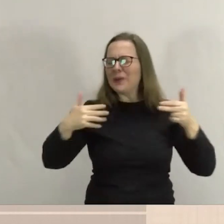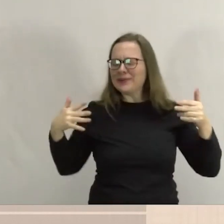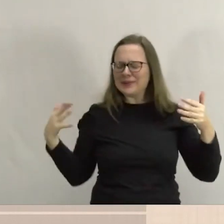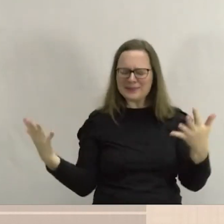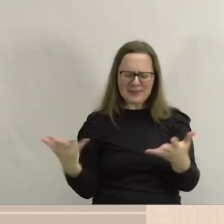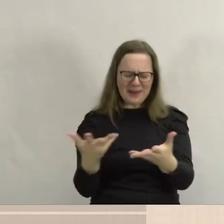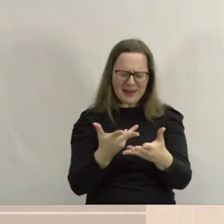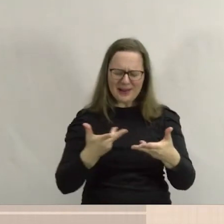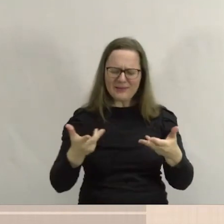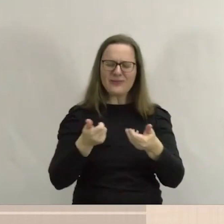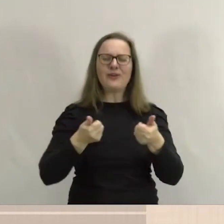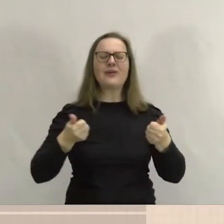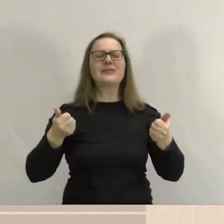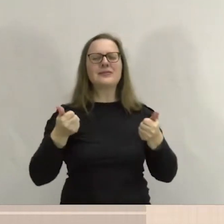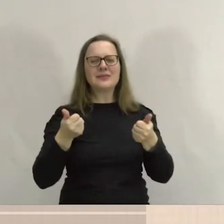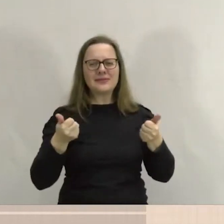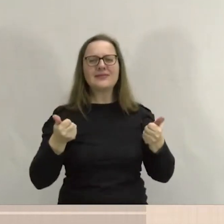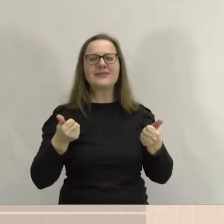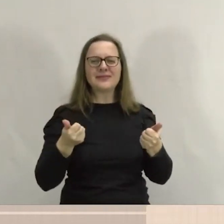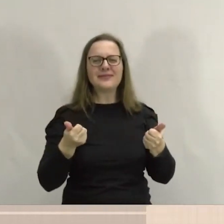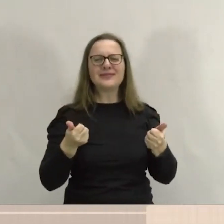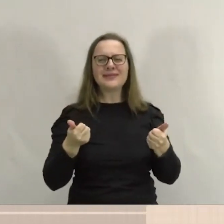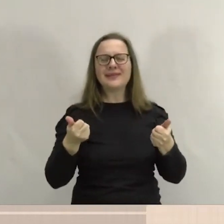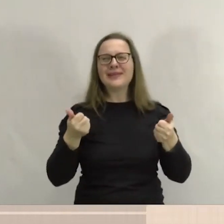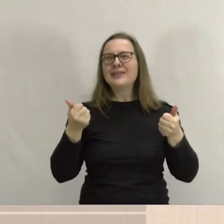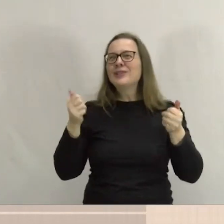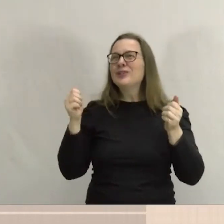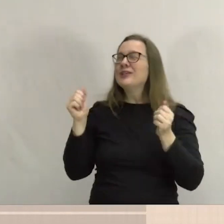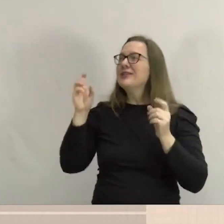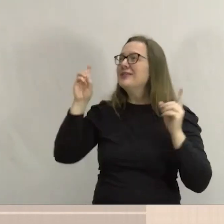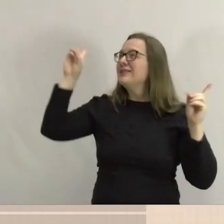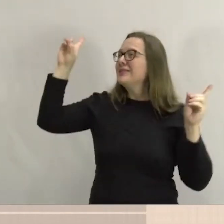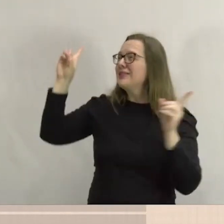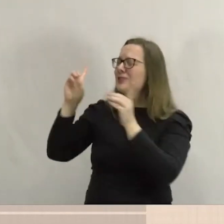Regozijai-vos no Senhor vosso Deus,